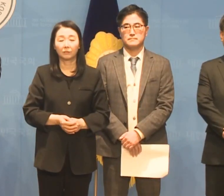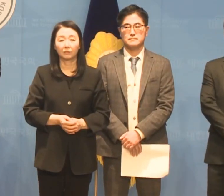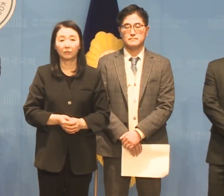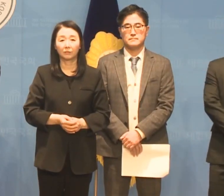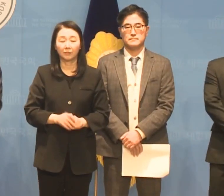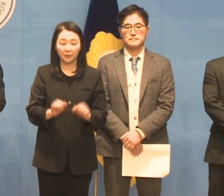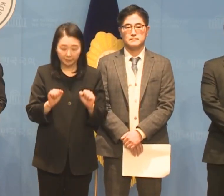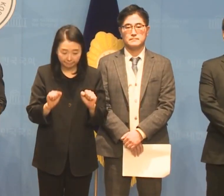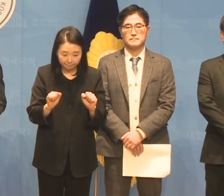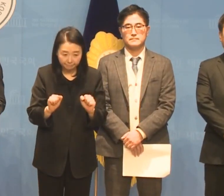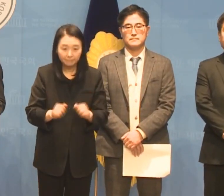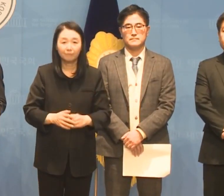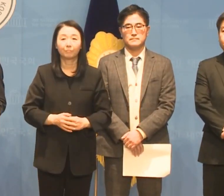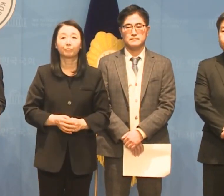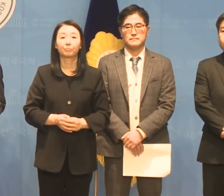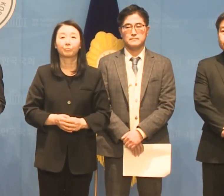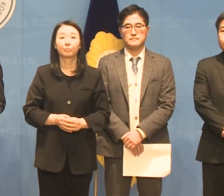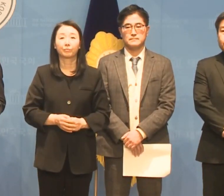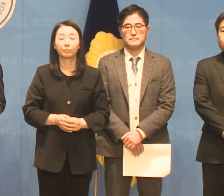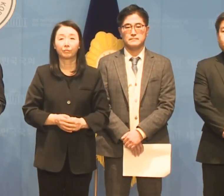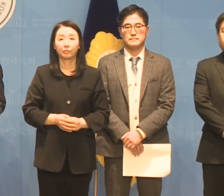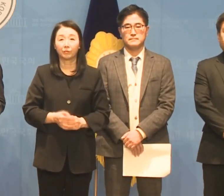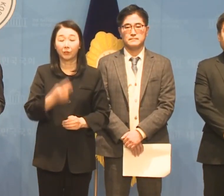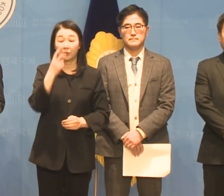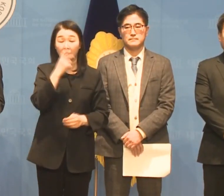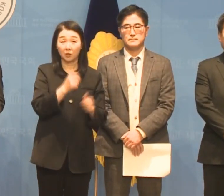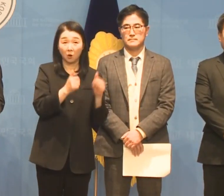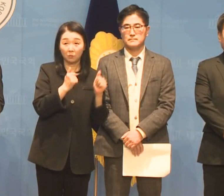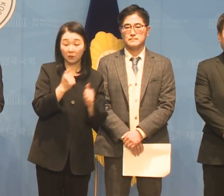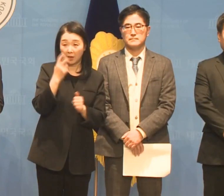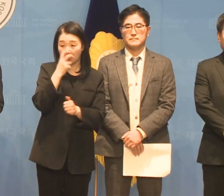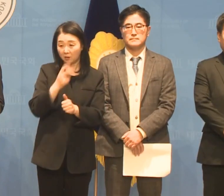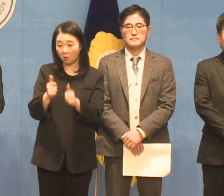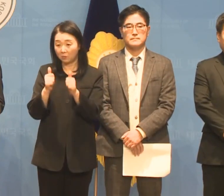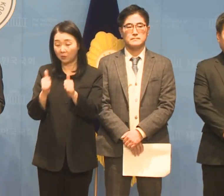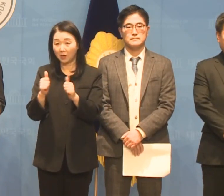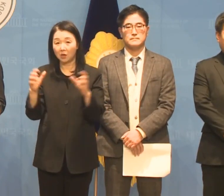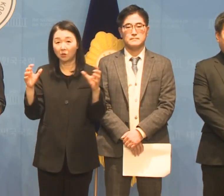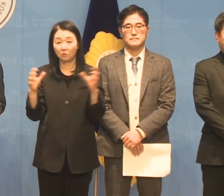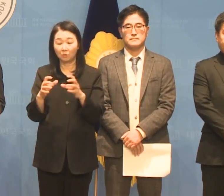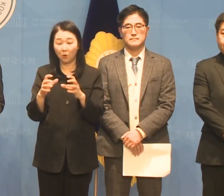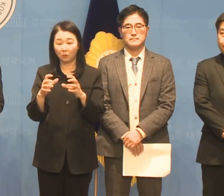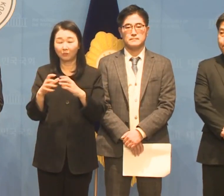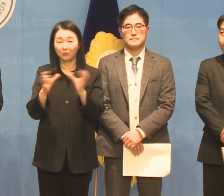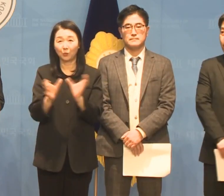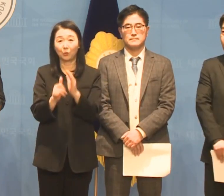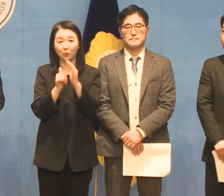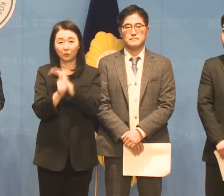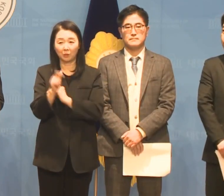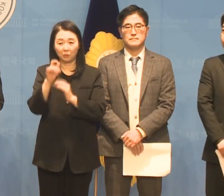네, 안녕하십니까. 검사를 검사하는 모임의 공동대표 이승훈입니다.